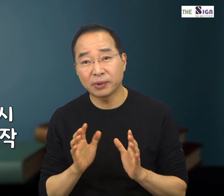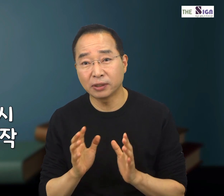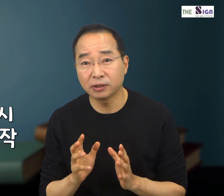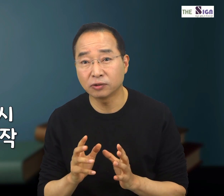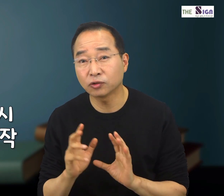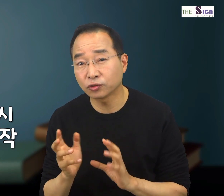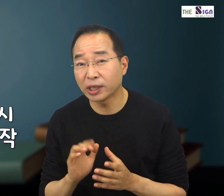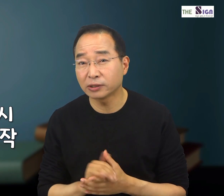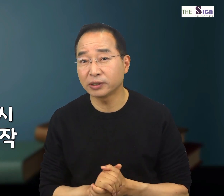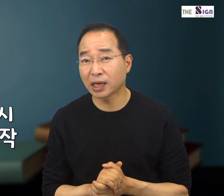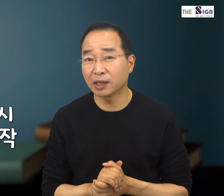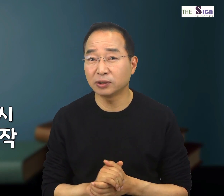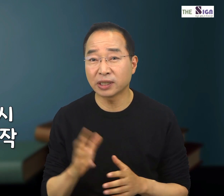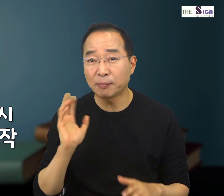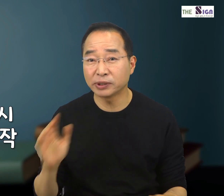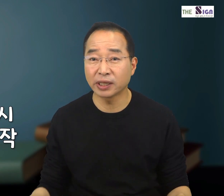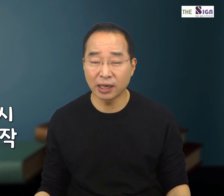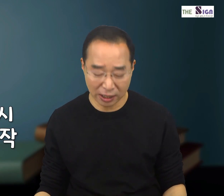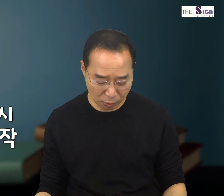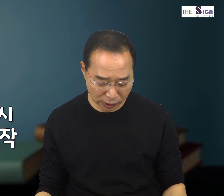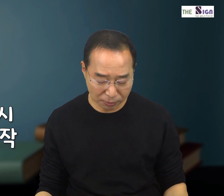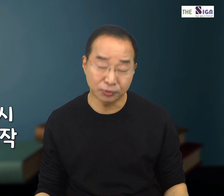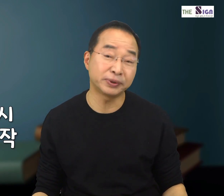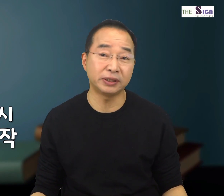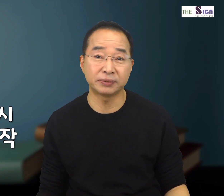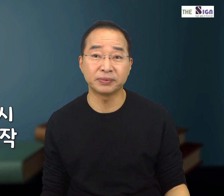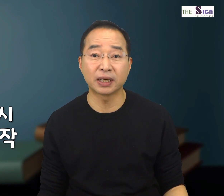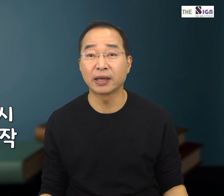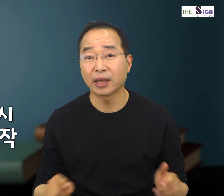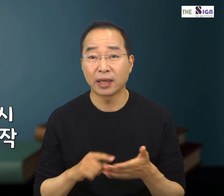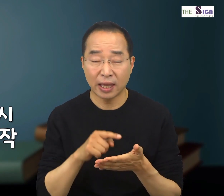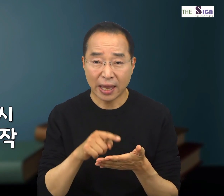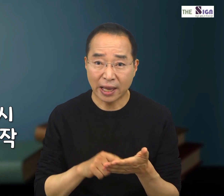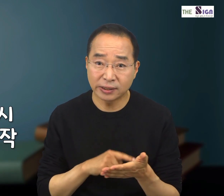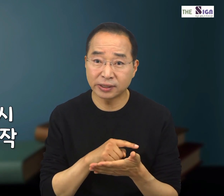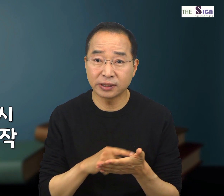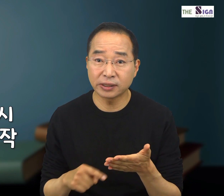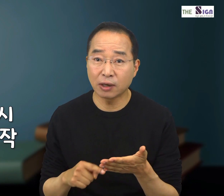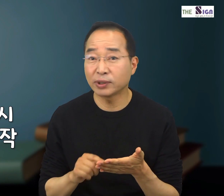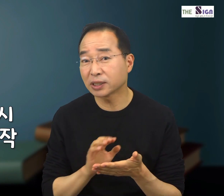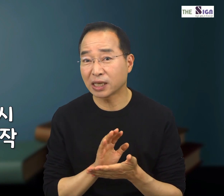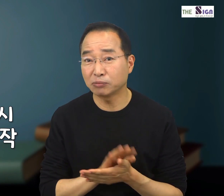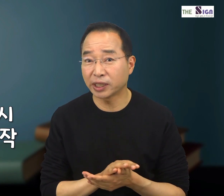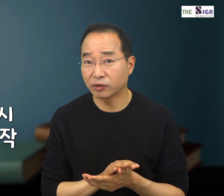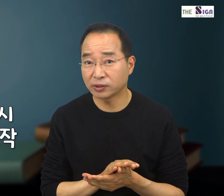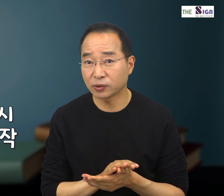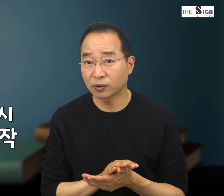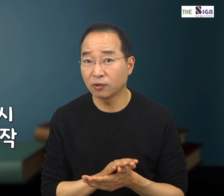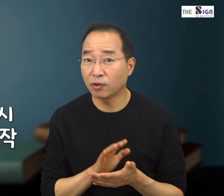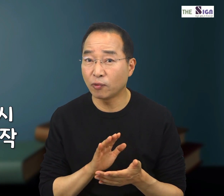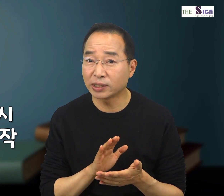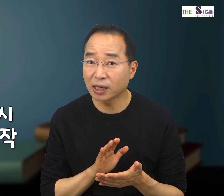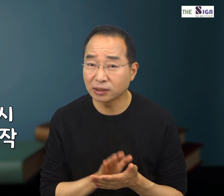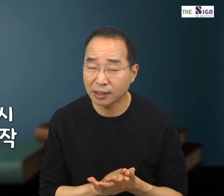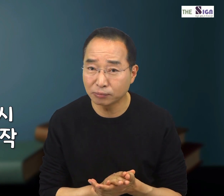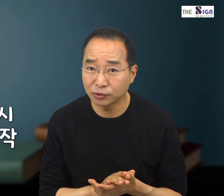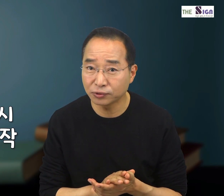왜냐하면은 수화에서는 약간 이제 한번 생각을 해보야 될 부분이 있습니다. X가 외상장부라고 했죠. 그럼